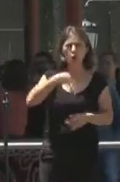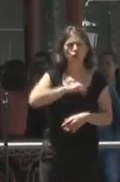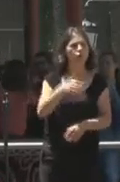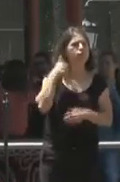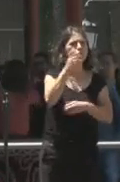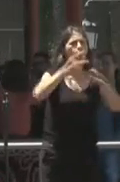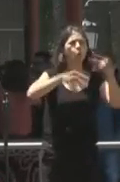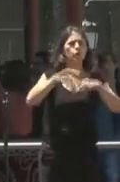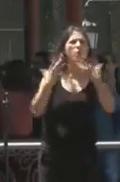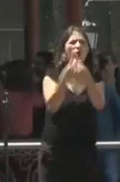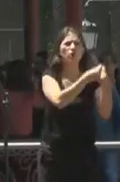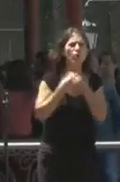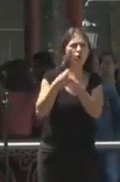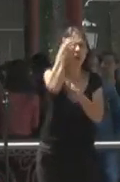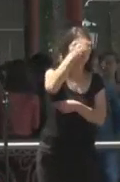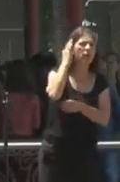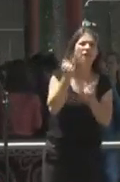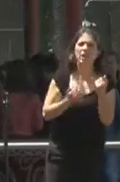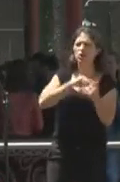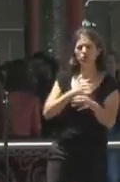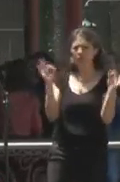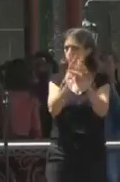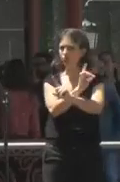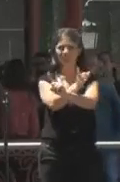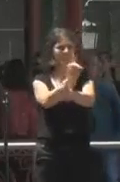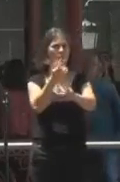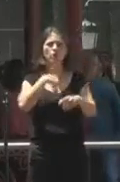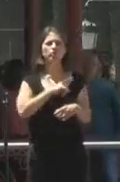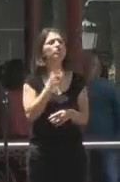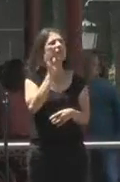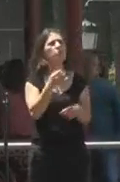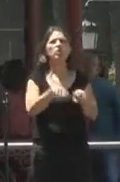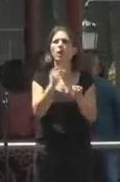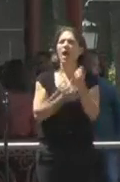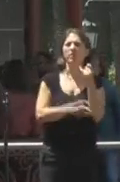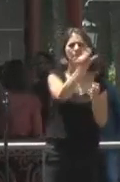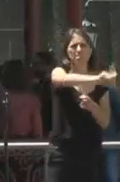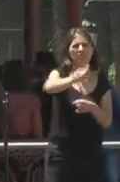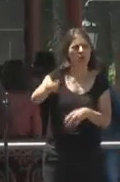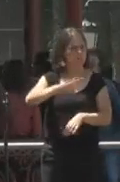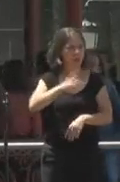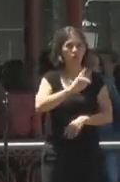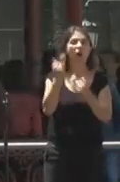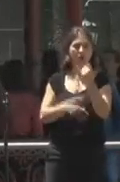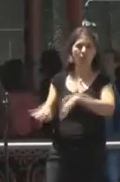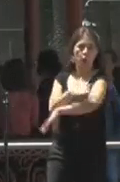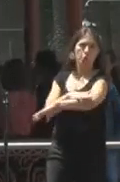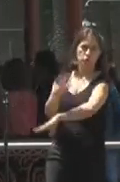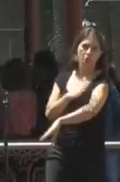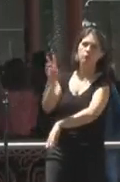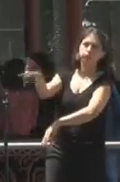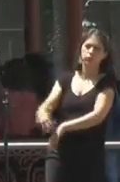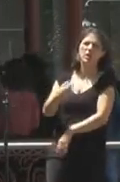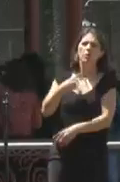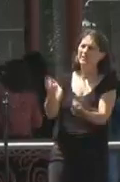futuro con ellos y con ellas. No nos vamos a equivocar. No creemos que haya ciudadanos malos. Lo que sí hay es gobernantes malos. A mí me